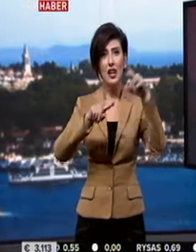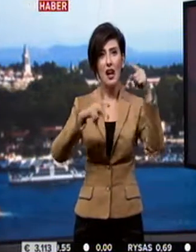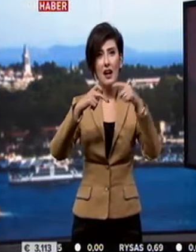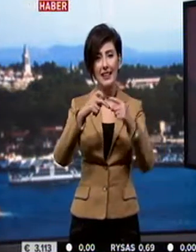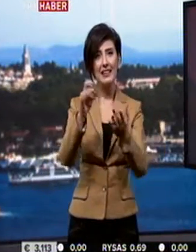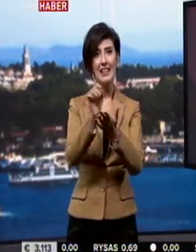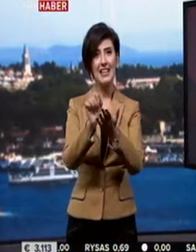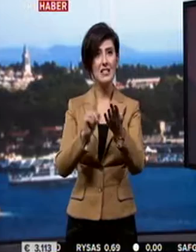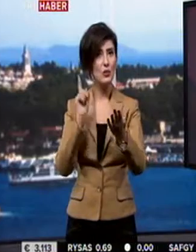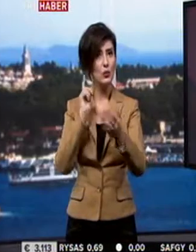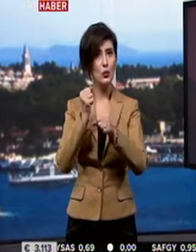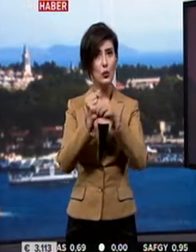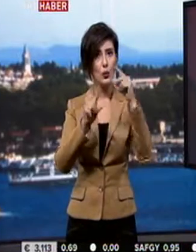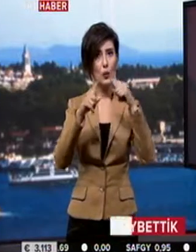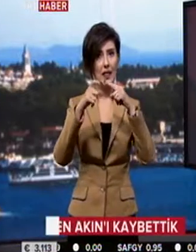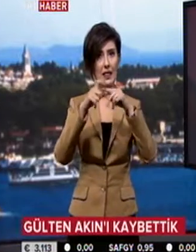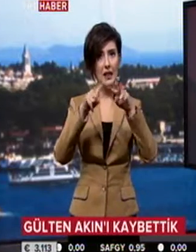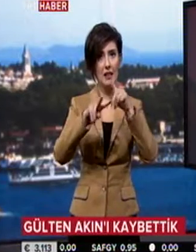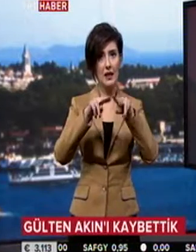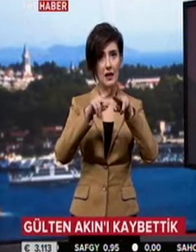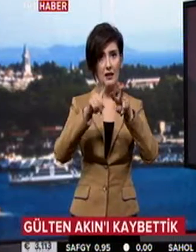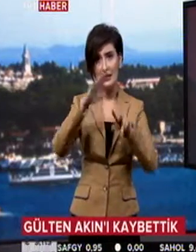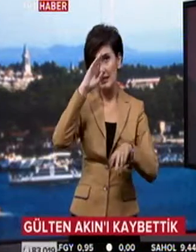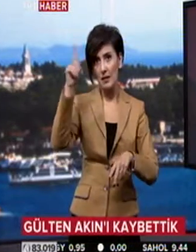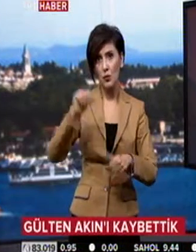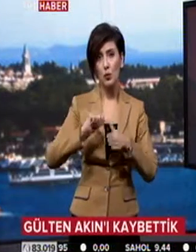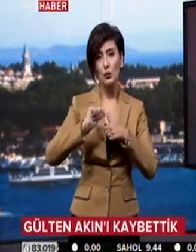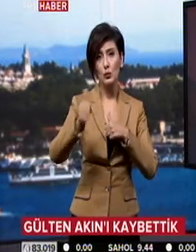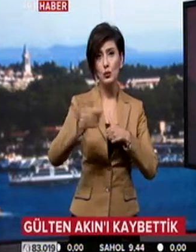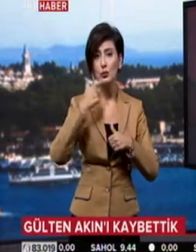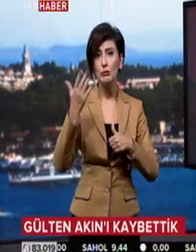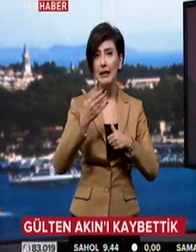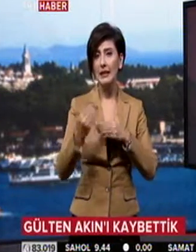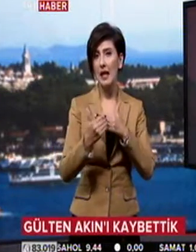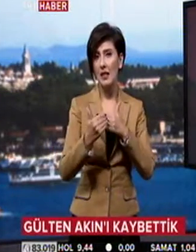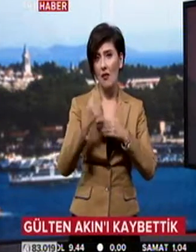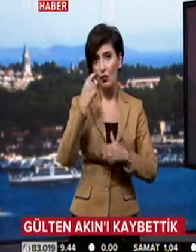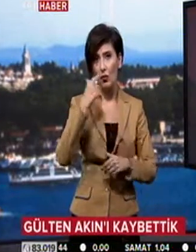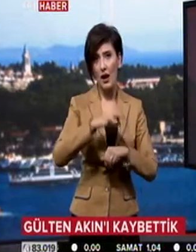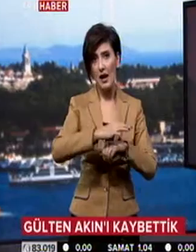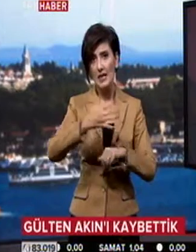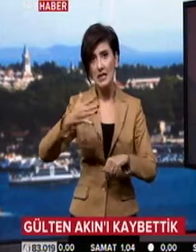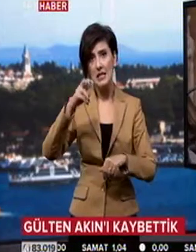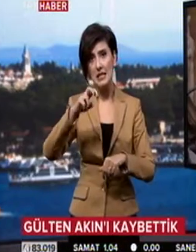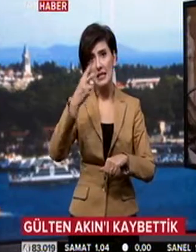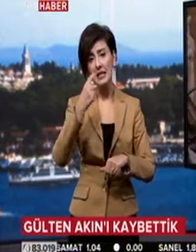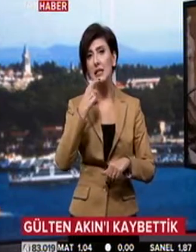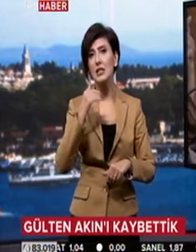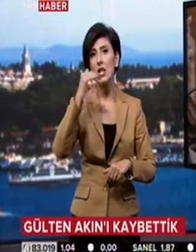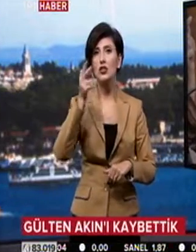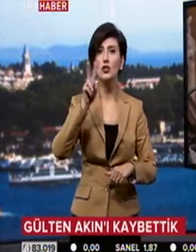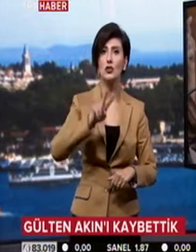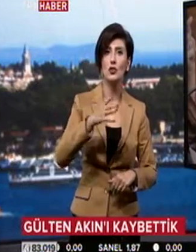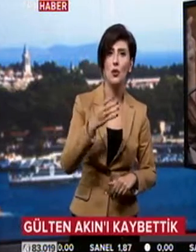Şair ve yazar Gülten Akın, İstanbul'da uzun süredir tedavi görmekte olduğu hastanede